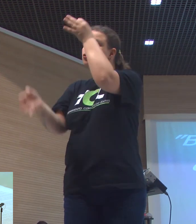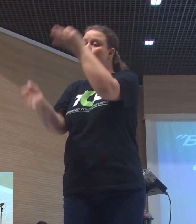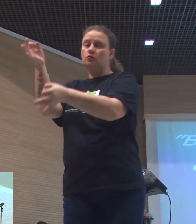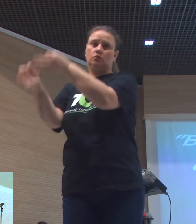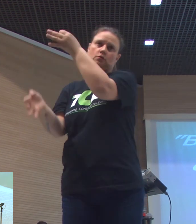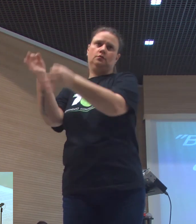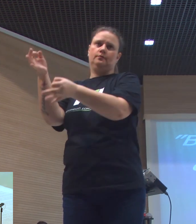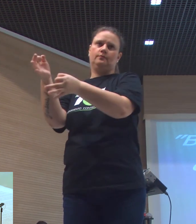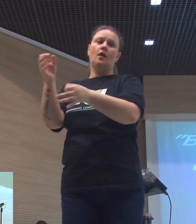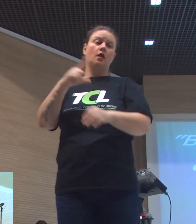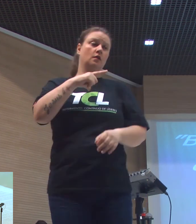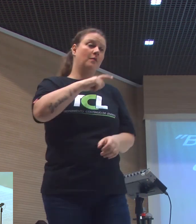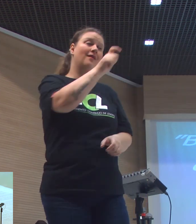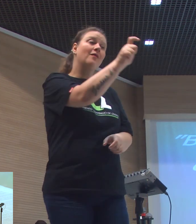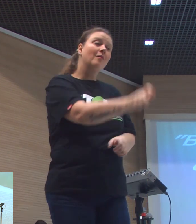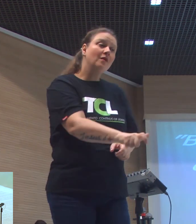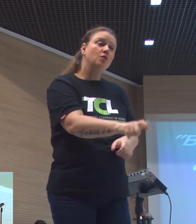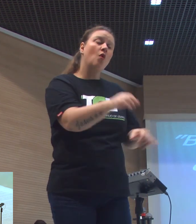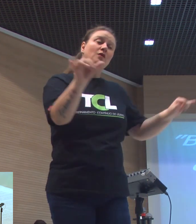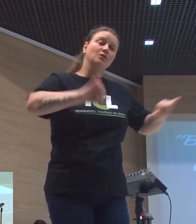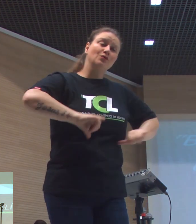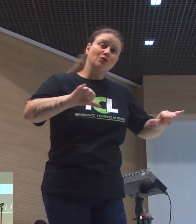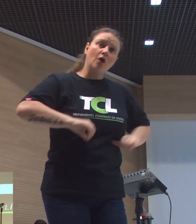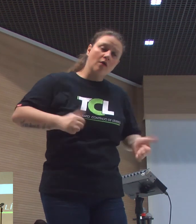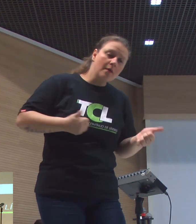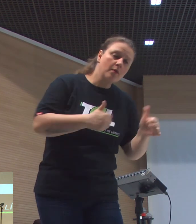por falta de sabedoria